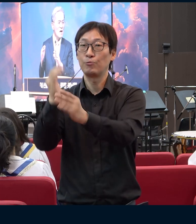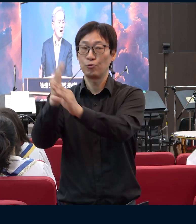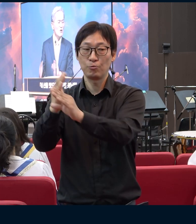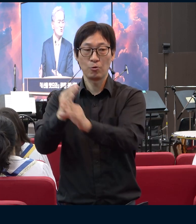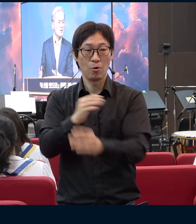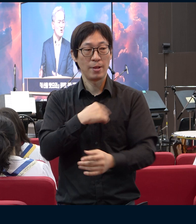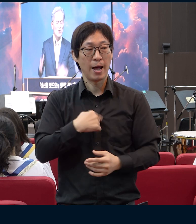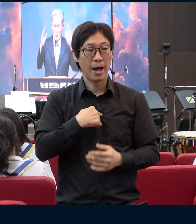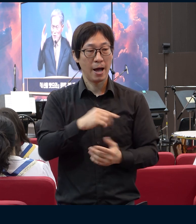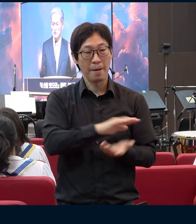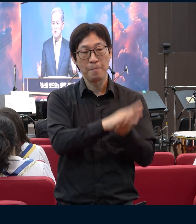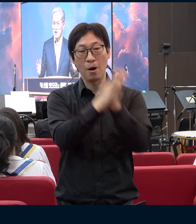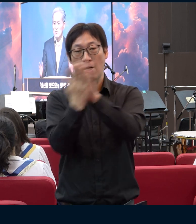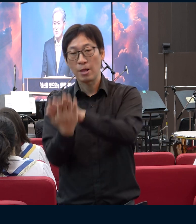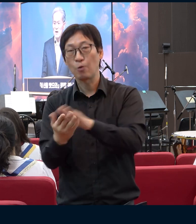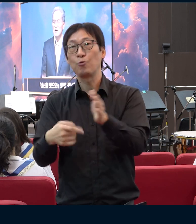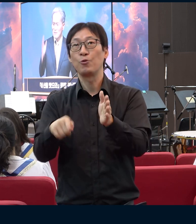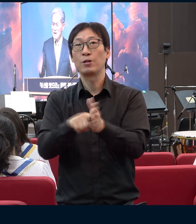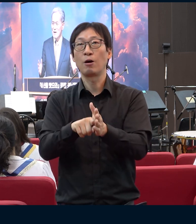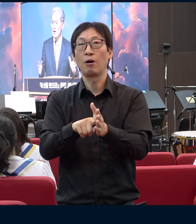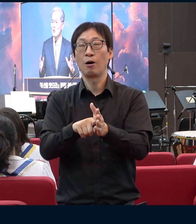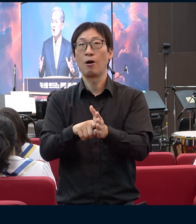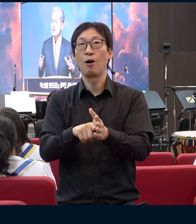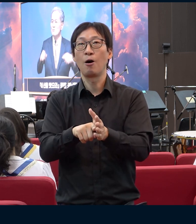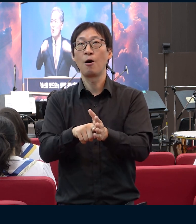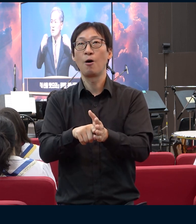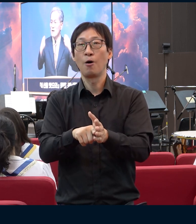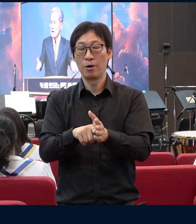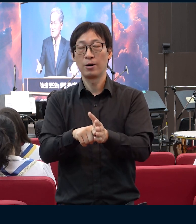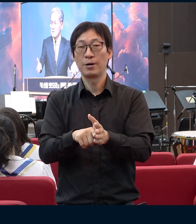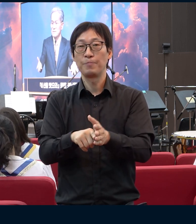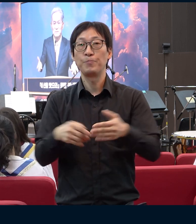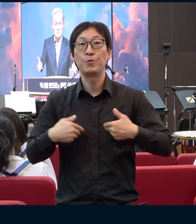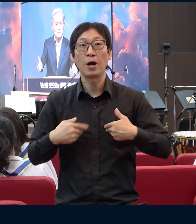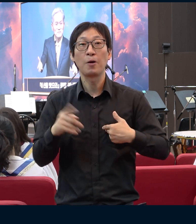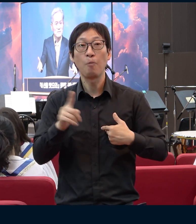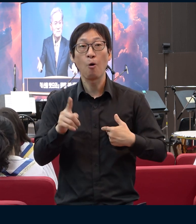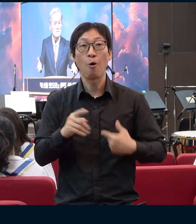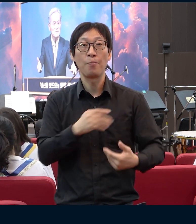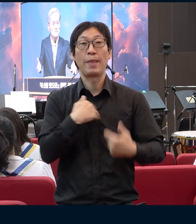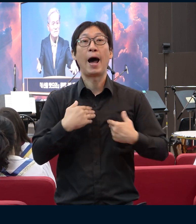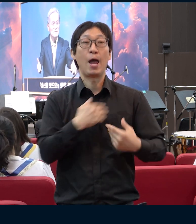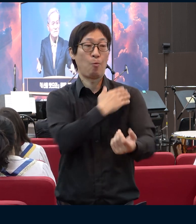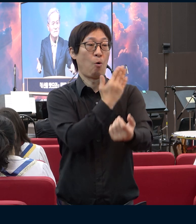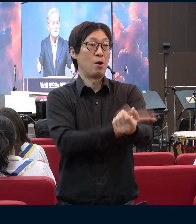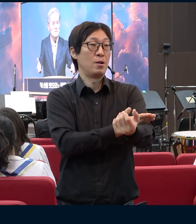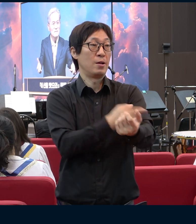중심으로 살아가기 위해서 정말 중요한 게 뭐냐? 예, 권리 포기를 해야 합니다.